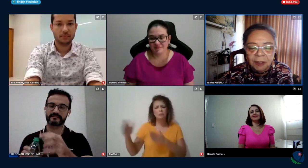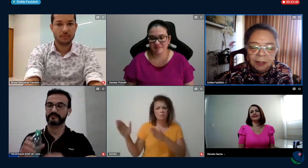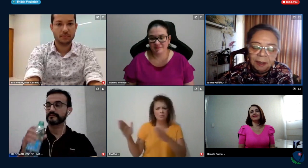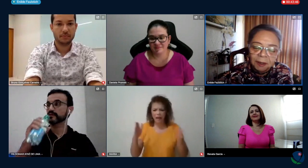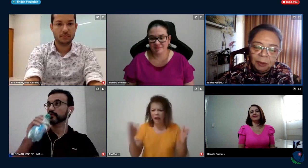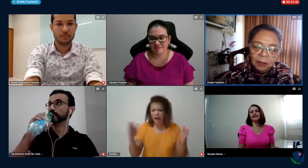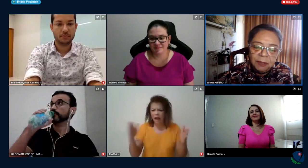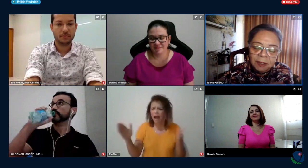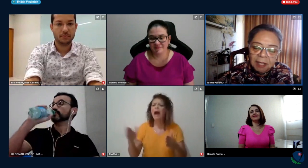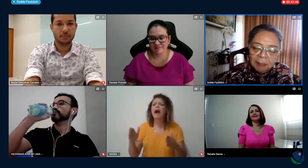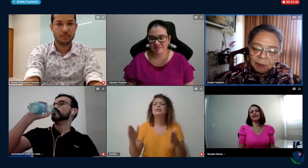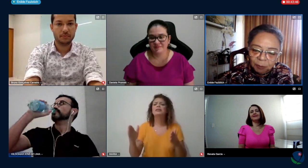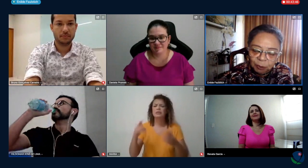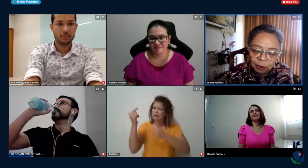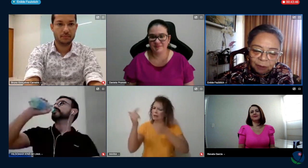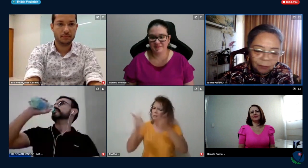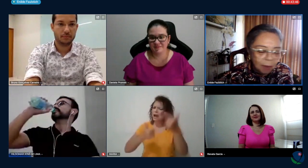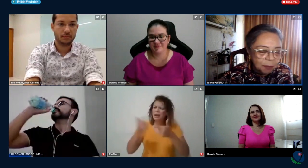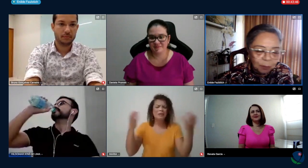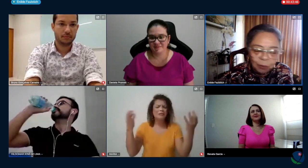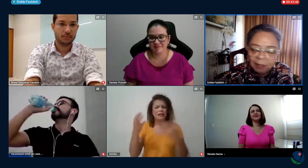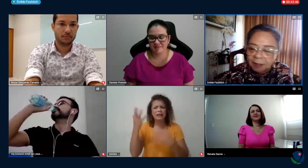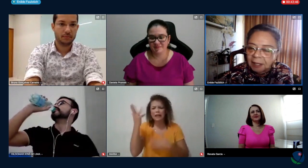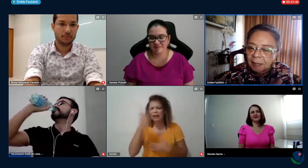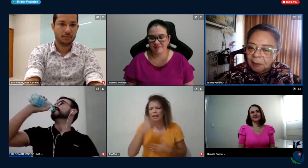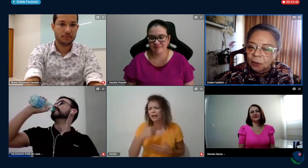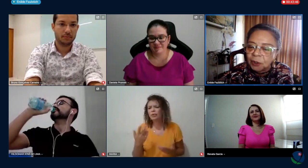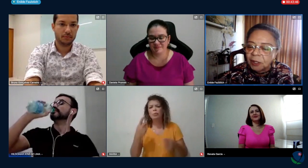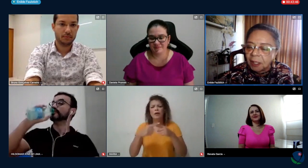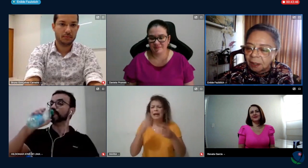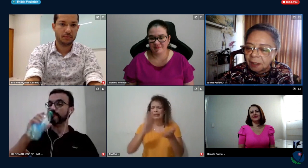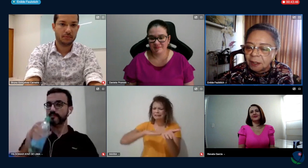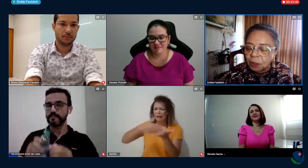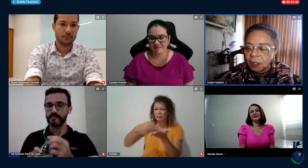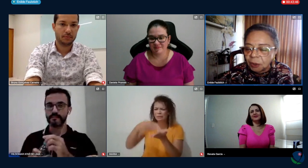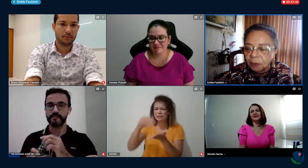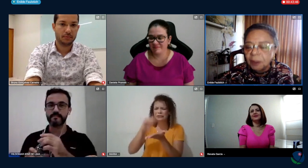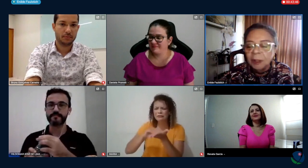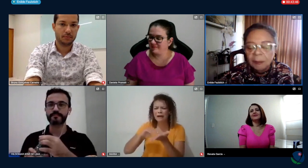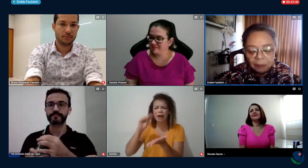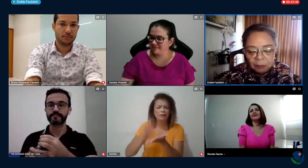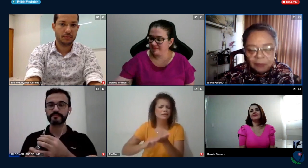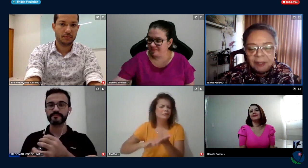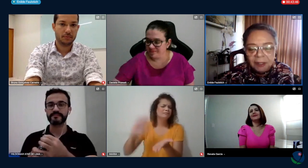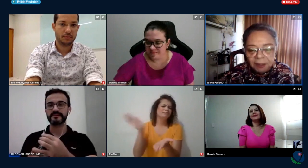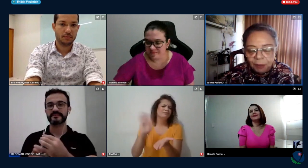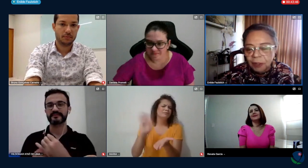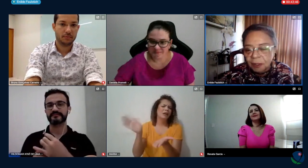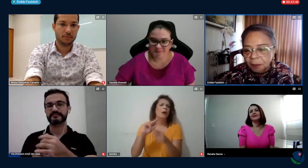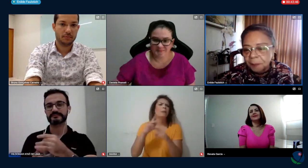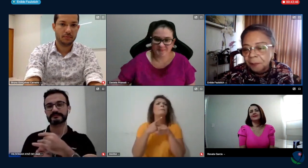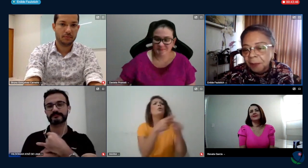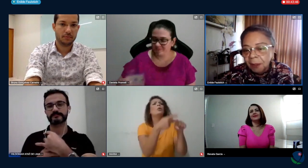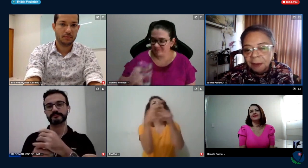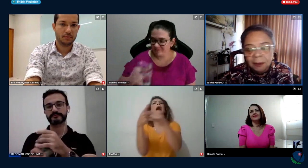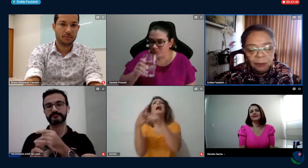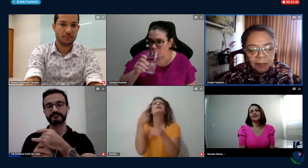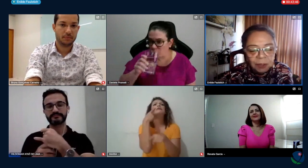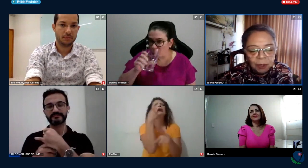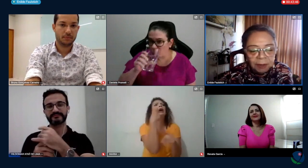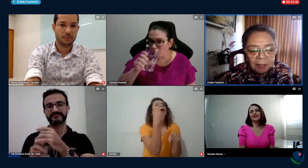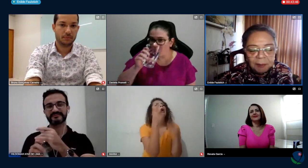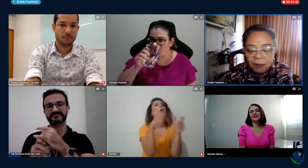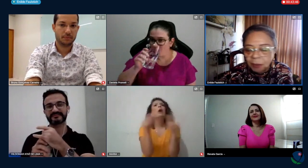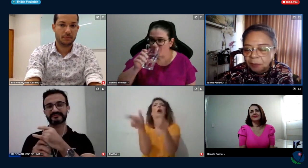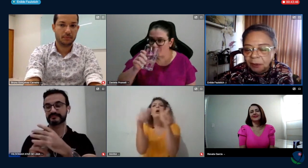como esse aí. Porque os intérpretes não podiam, vamos procurar intérprete onde quer que eles estejam, mas vamos fazer a defesa. Não